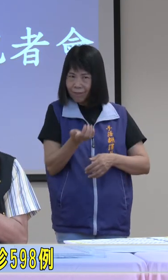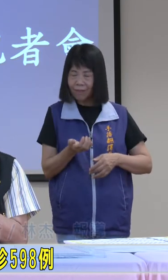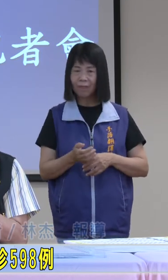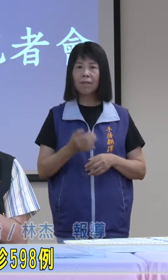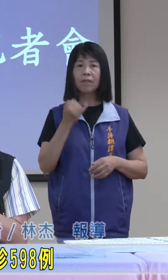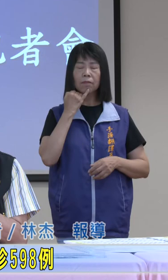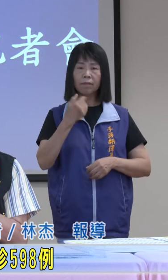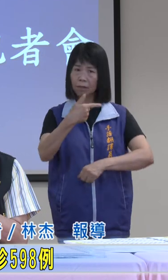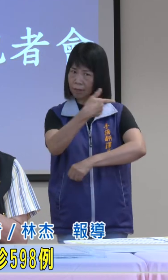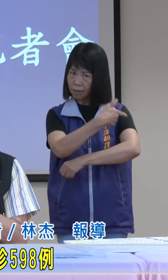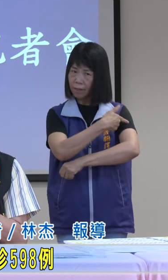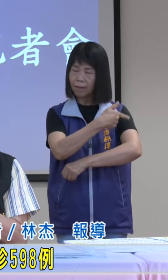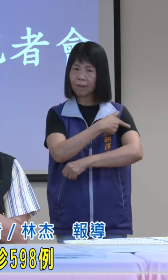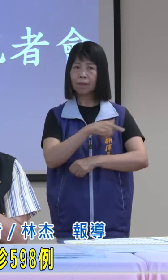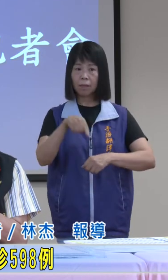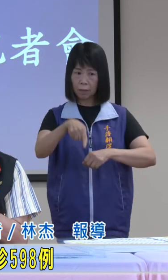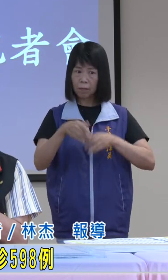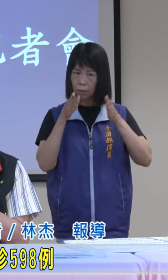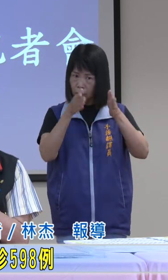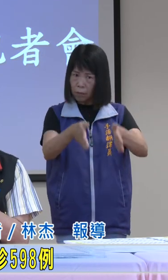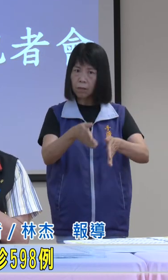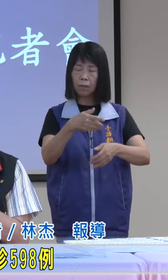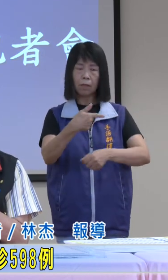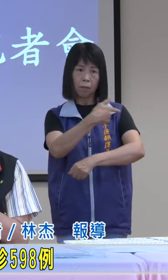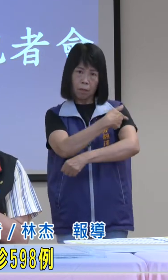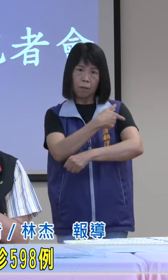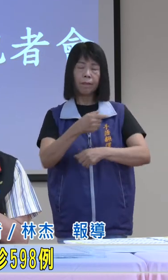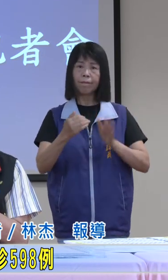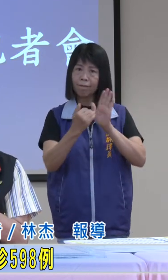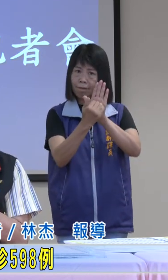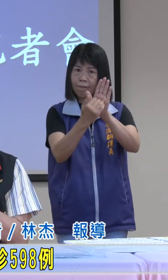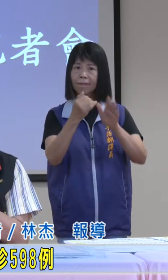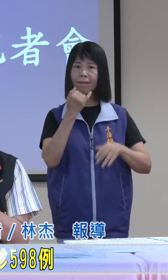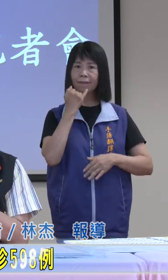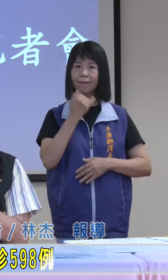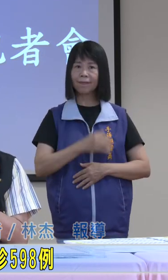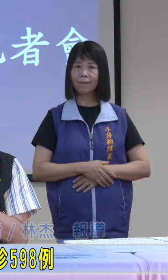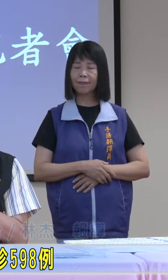来接种流感疫苗。 记者林杰，花莲市采访报道。